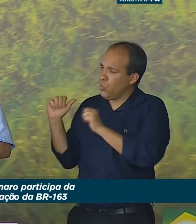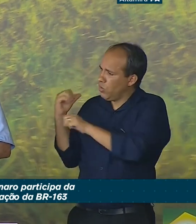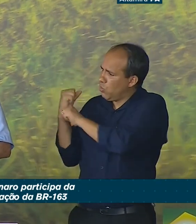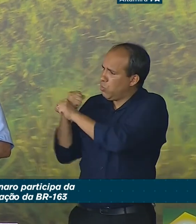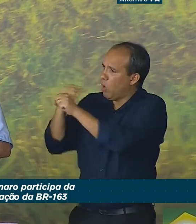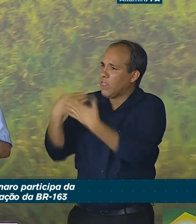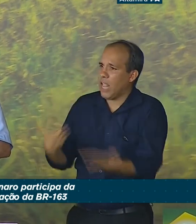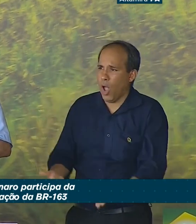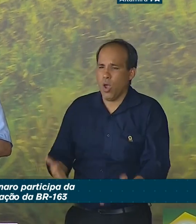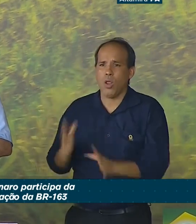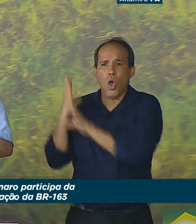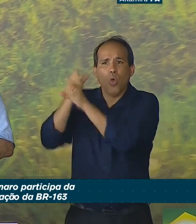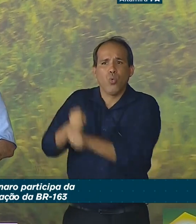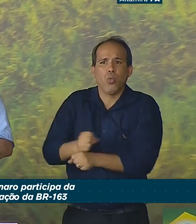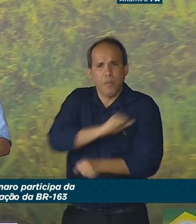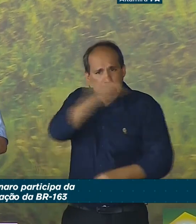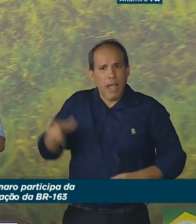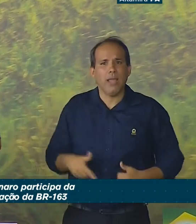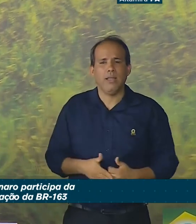passado.